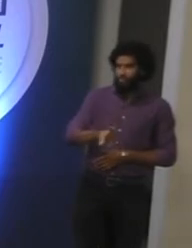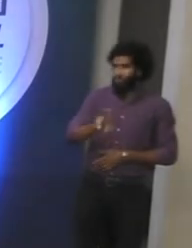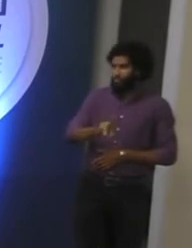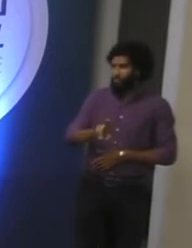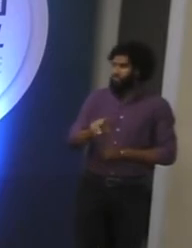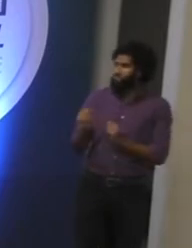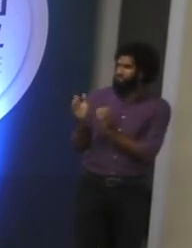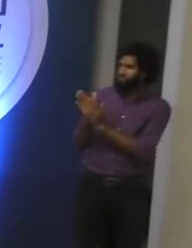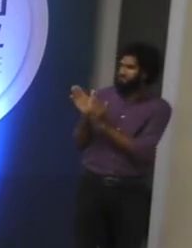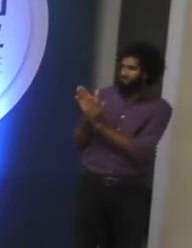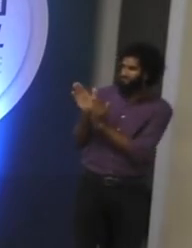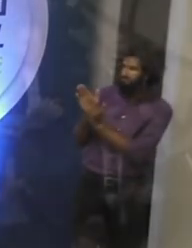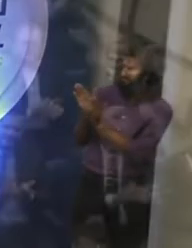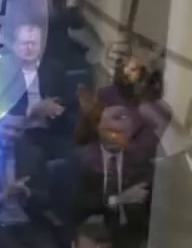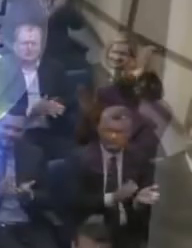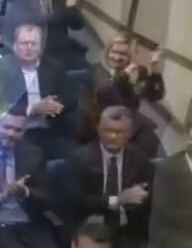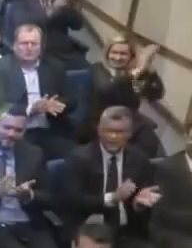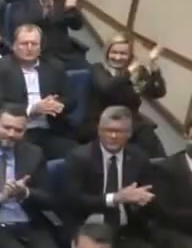Parabéns à Codesan.